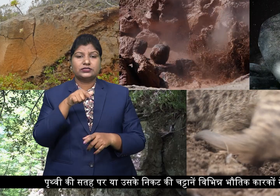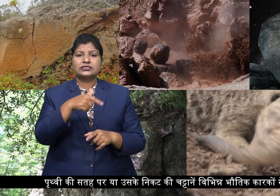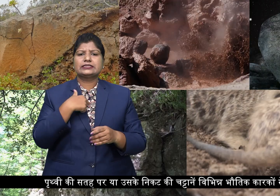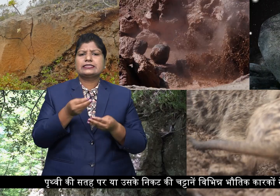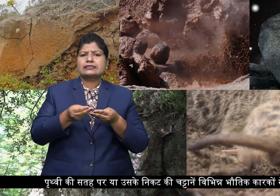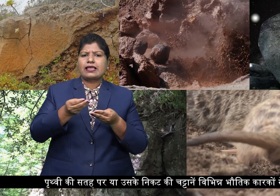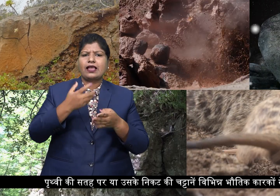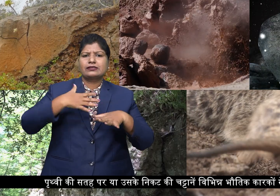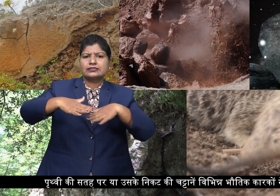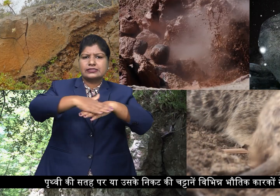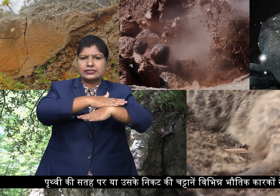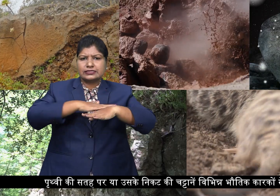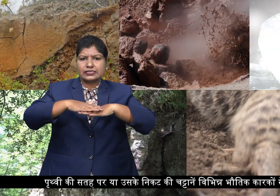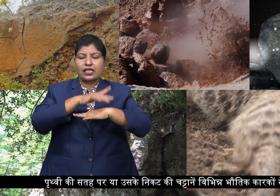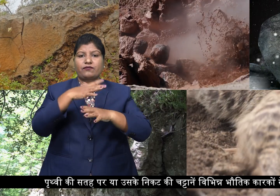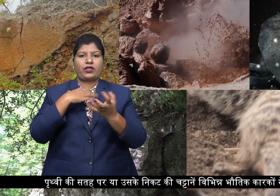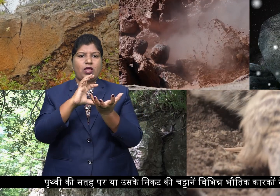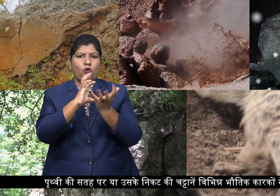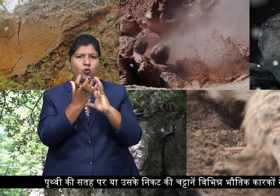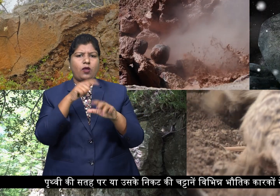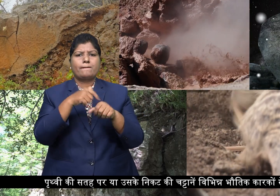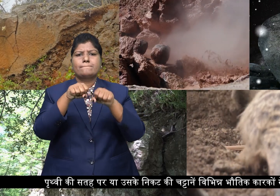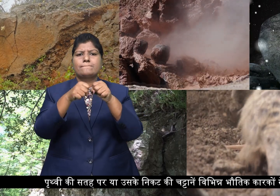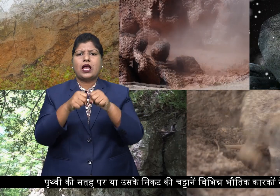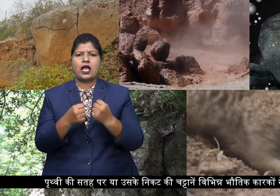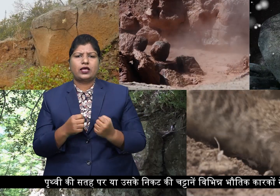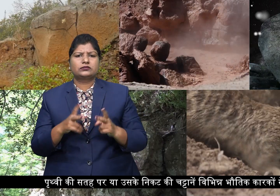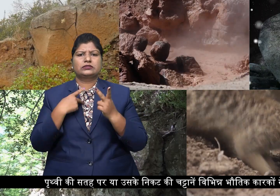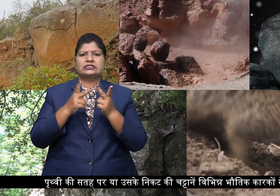विभिन्न भौतिक कारकों से टूट जाती है।